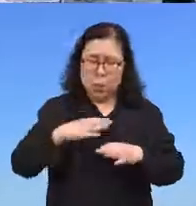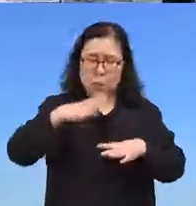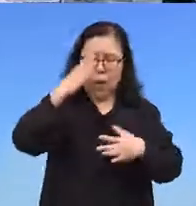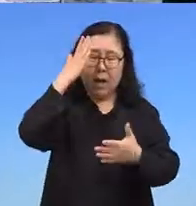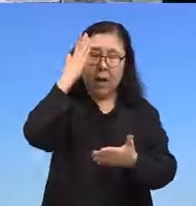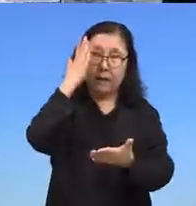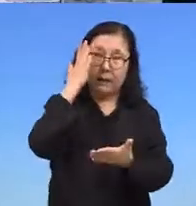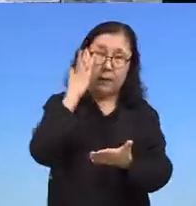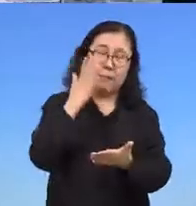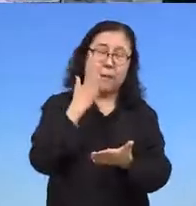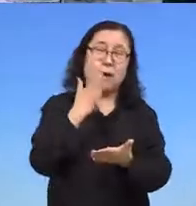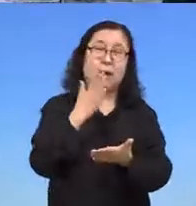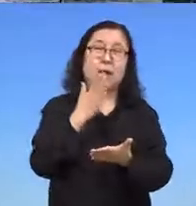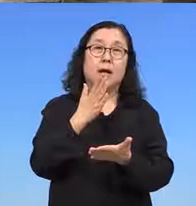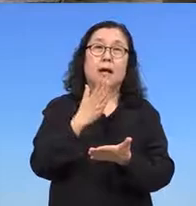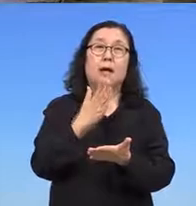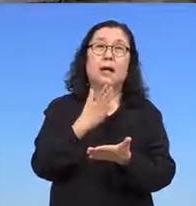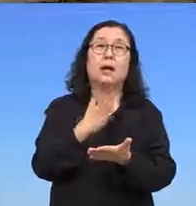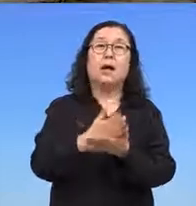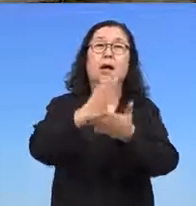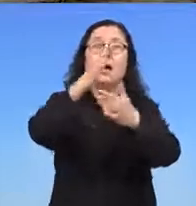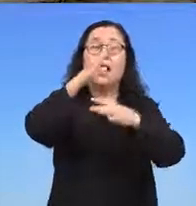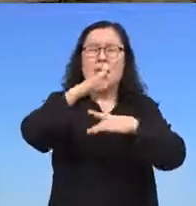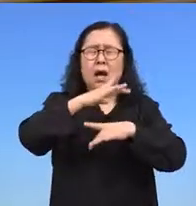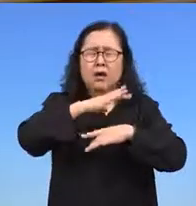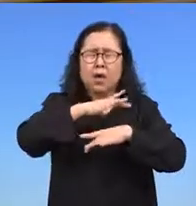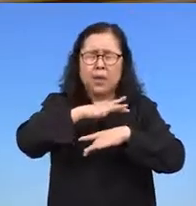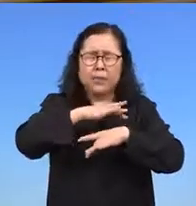놀라지 마라. 겁내지 마라.